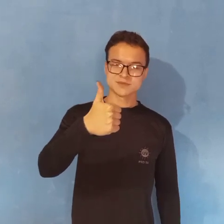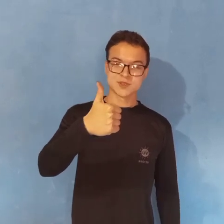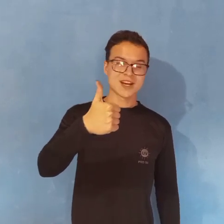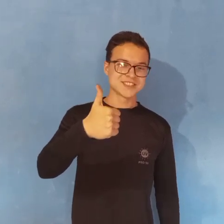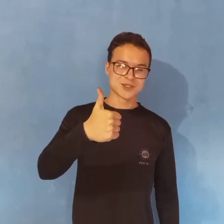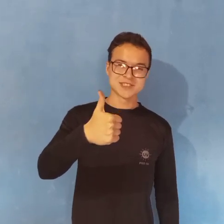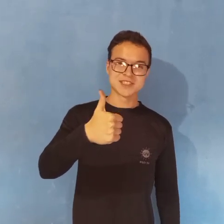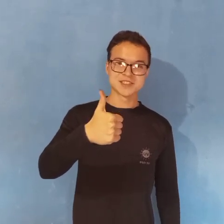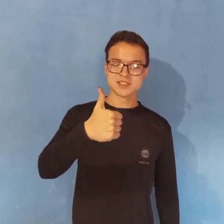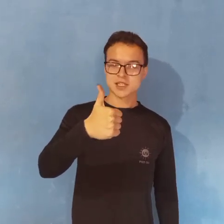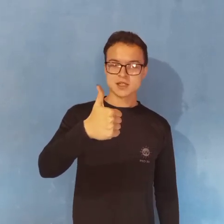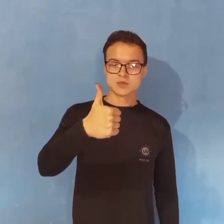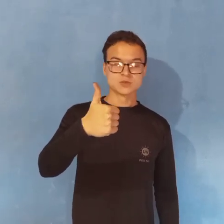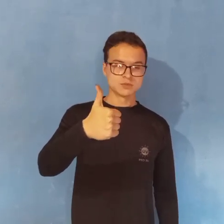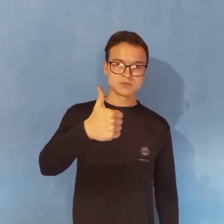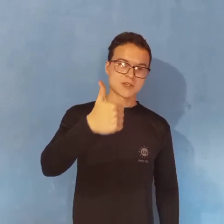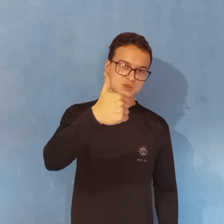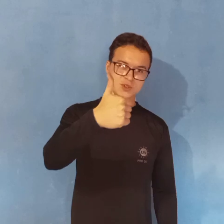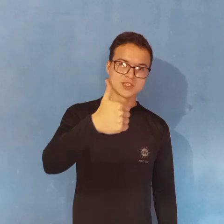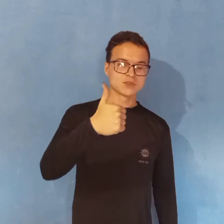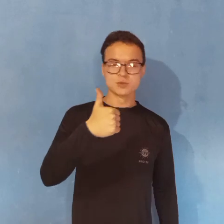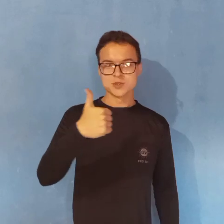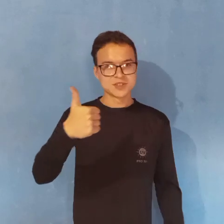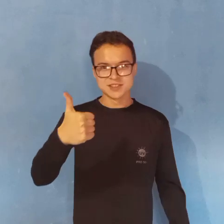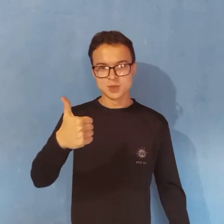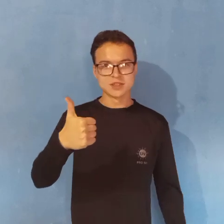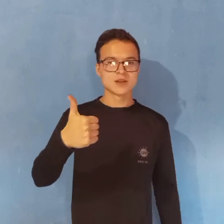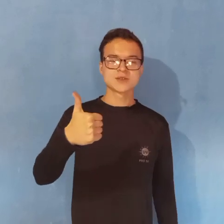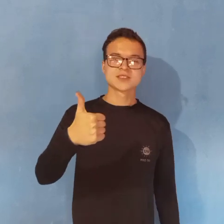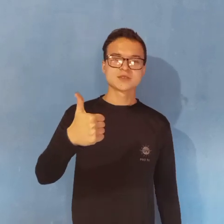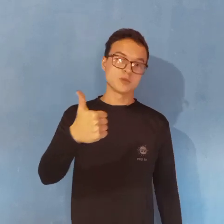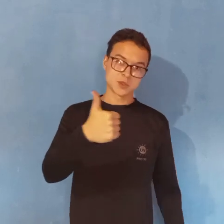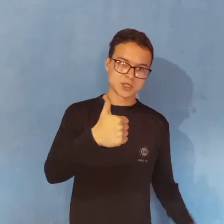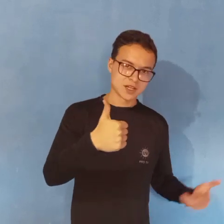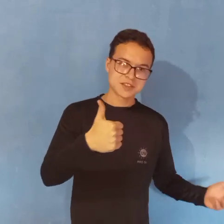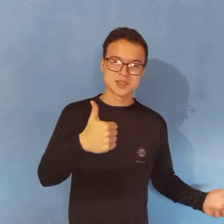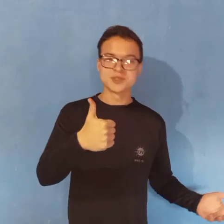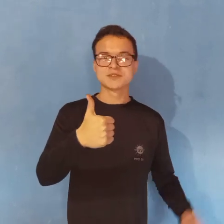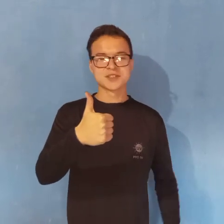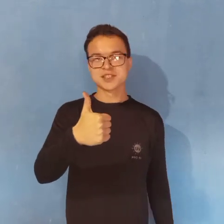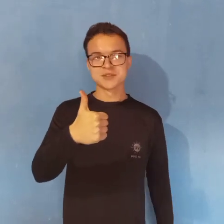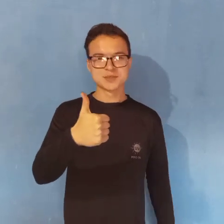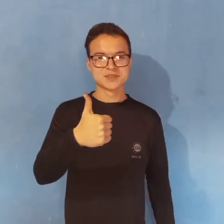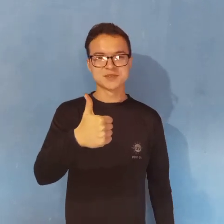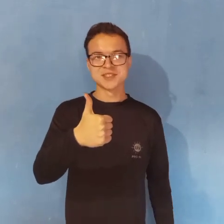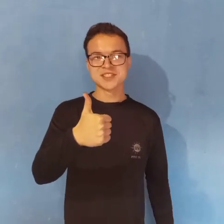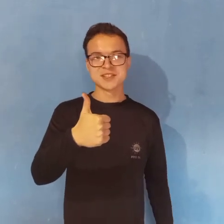um cardinal na verdade. 1, faz um joinha, ou mesmo que legal, ou mesmo que like também, que eu vou pedir que você, por favor, deixe aí no